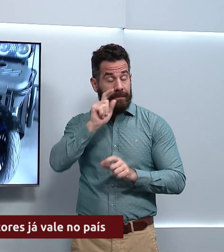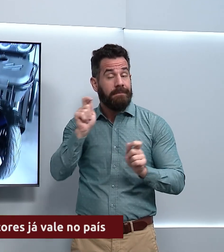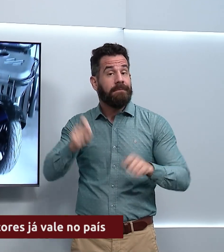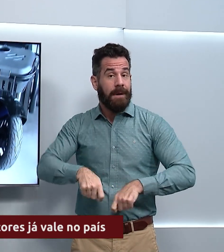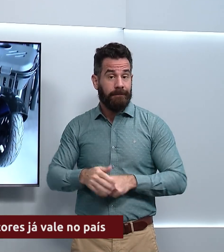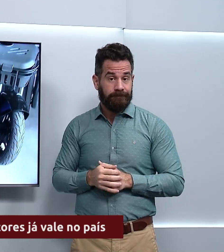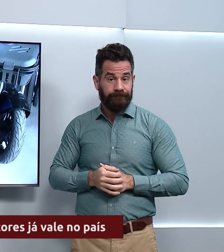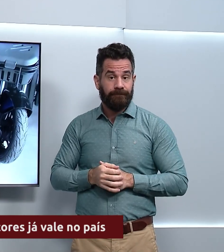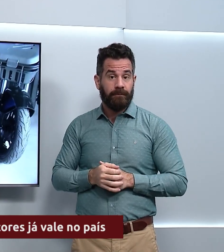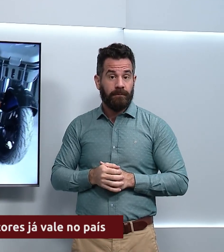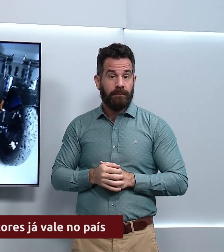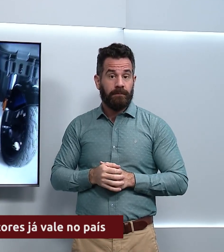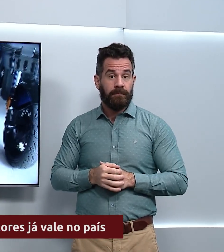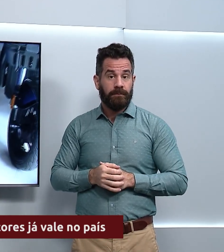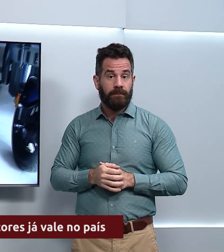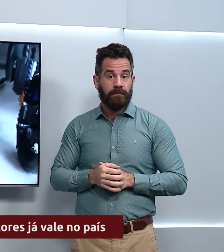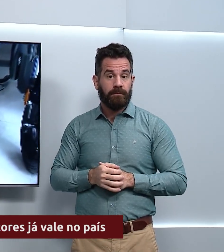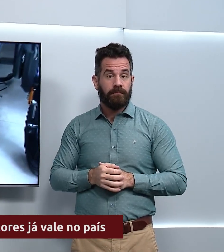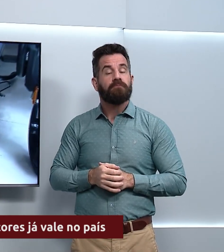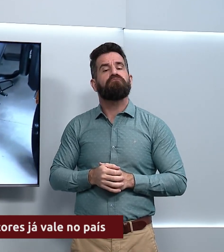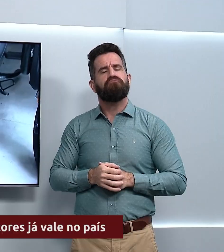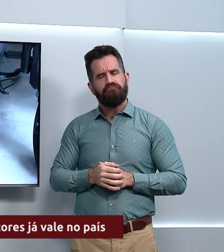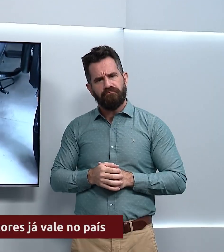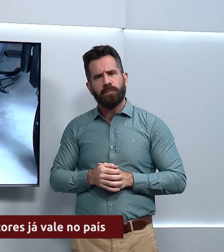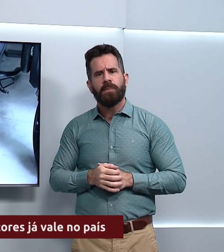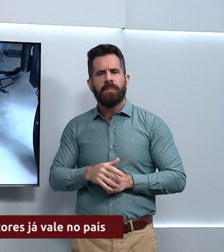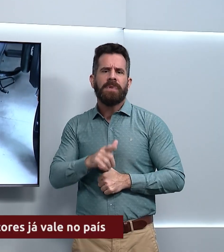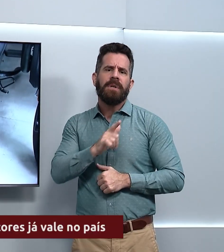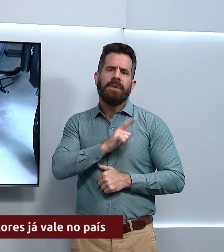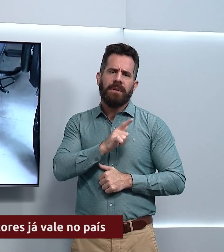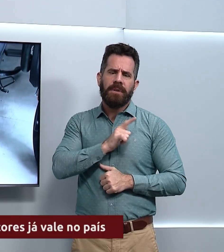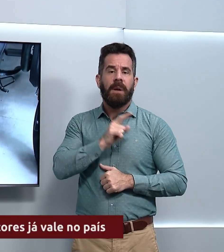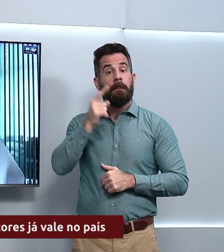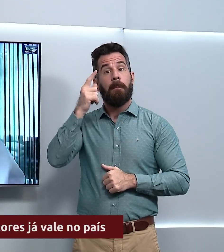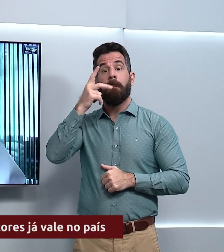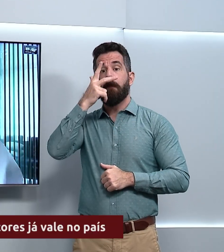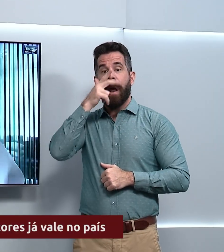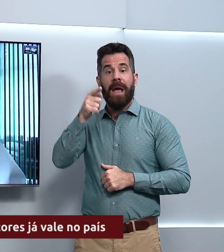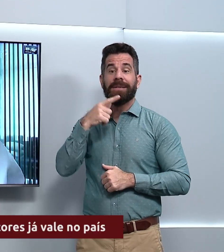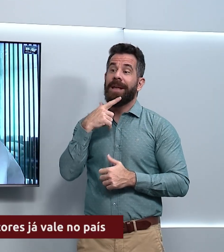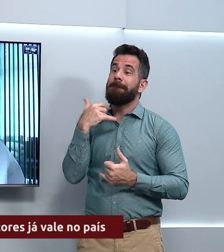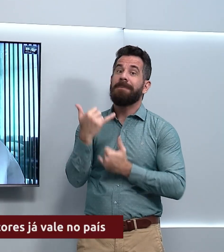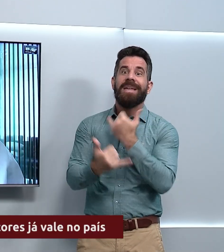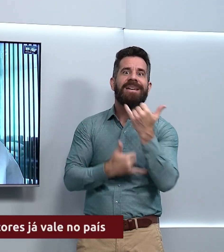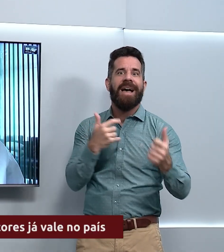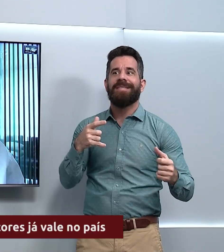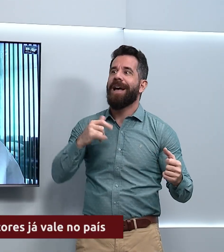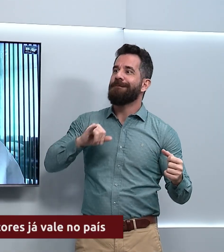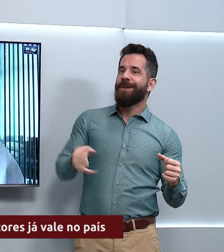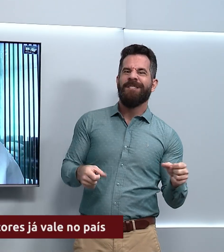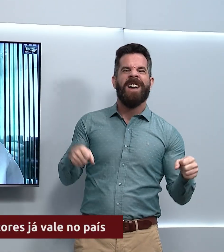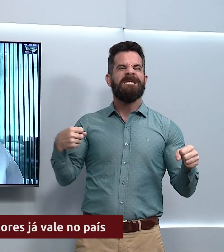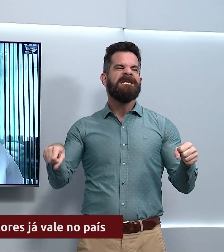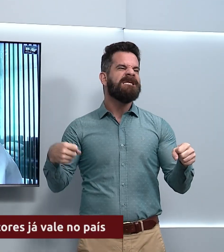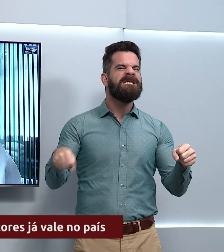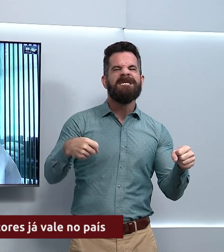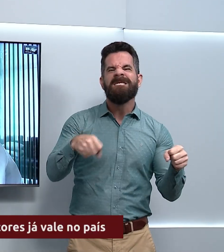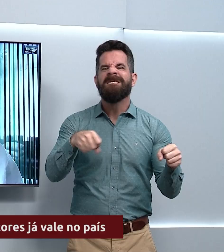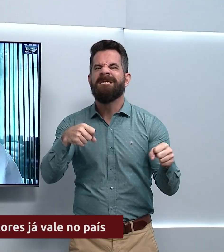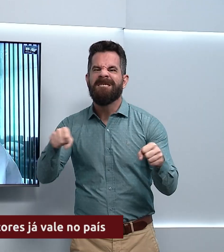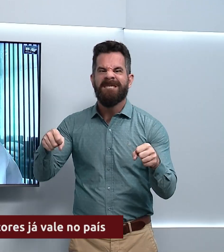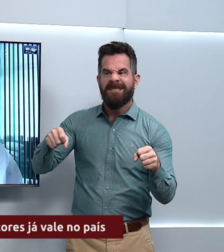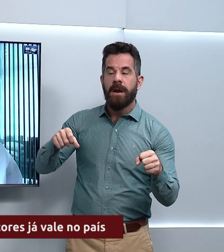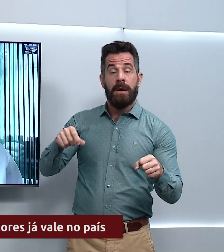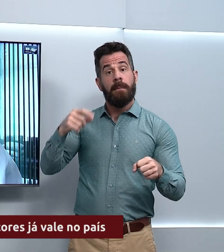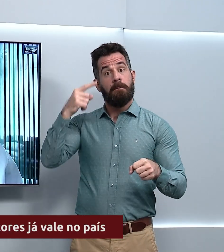que há um estímulo quase lúdico, de brincadeira nessas mobilidades